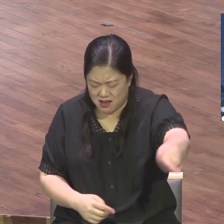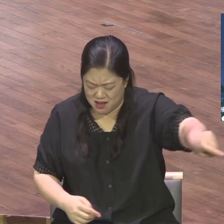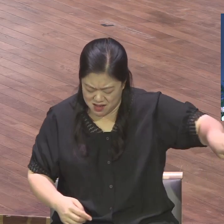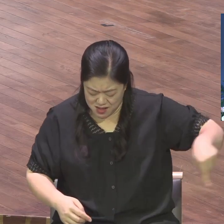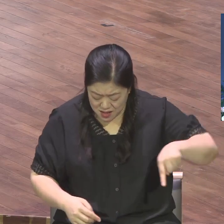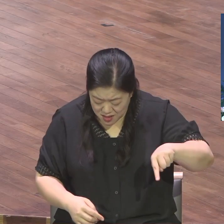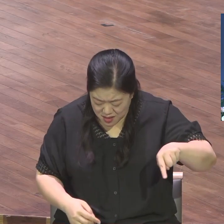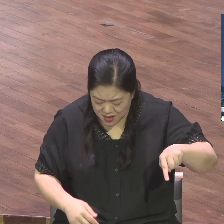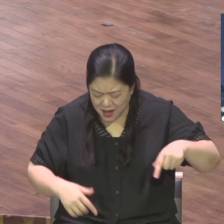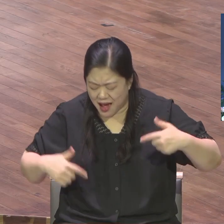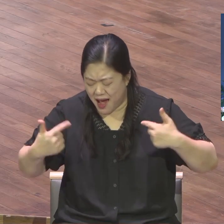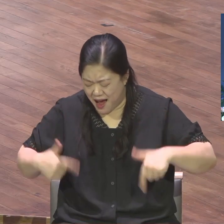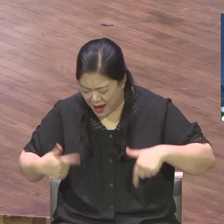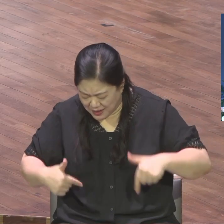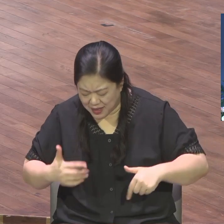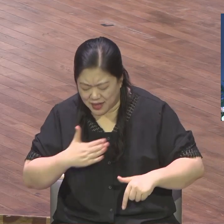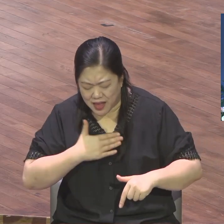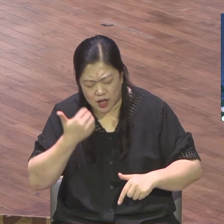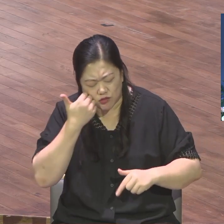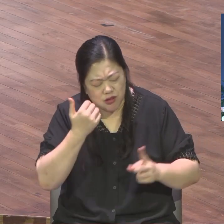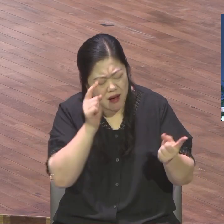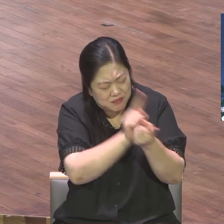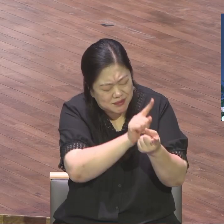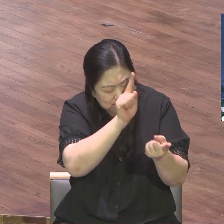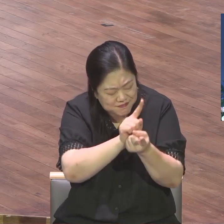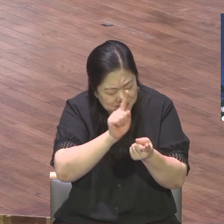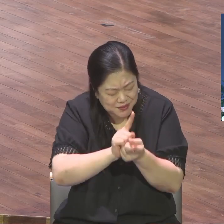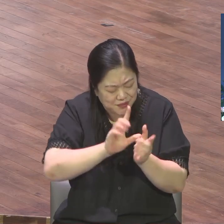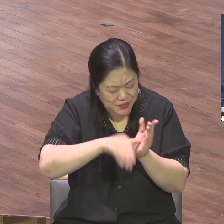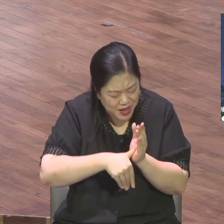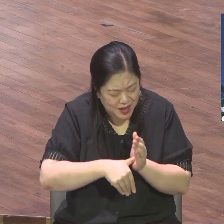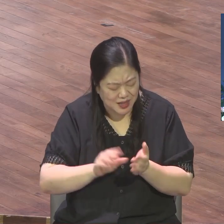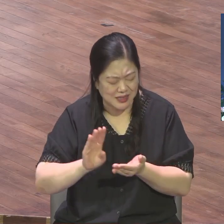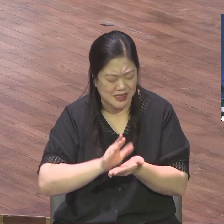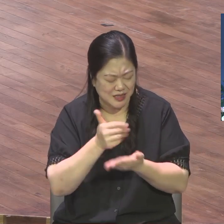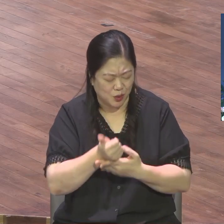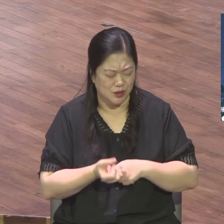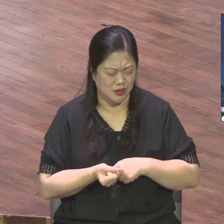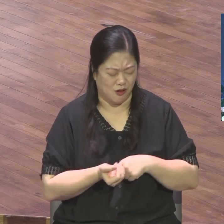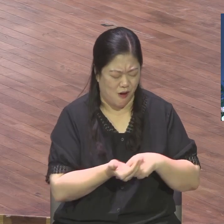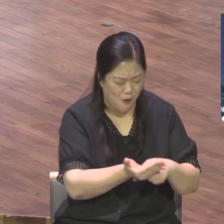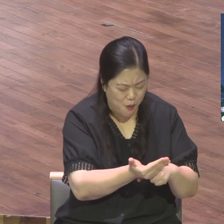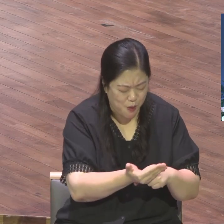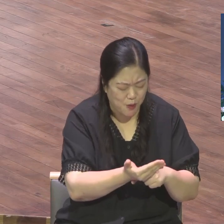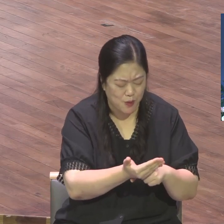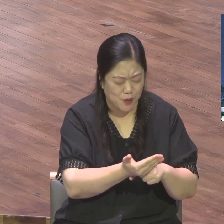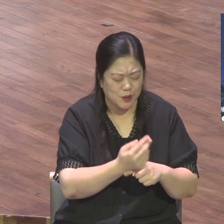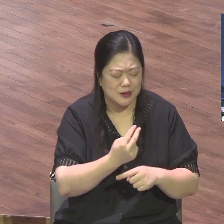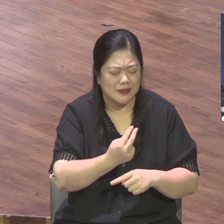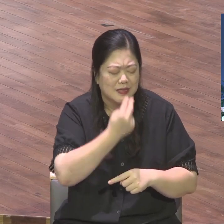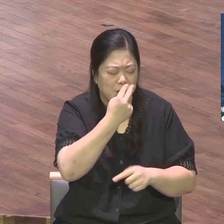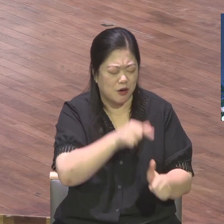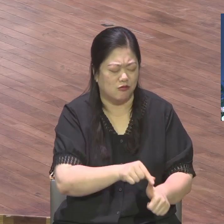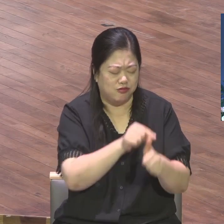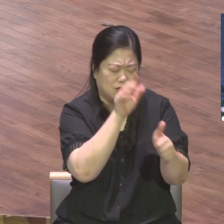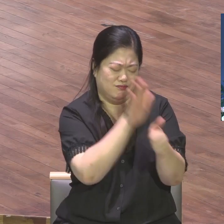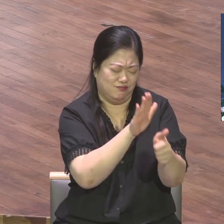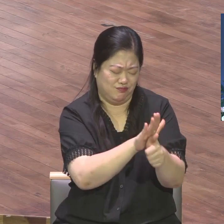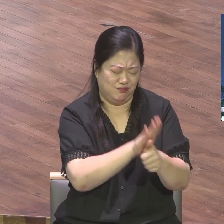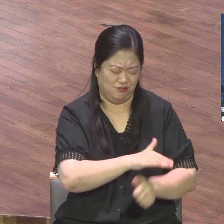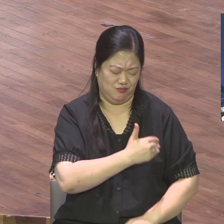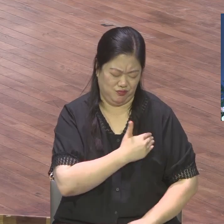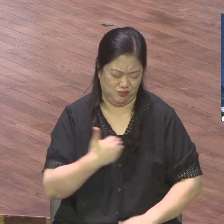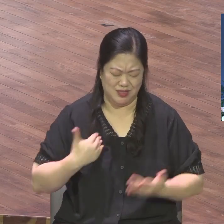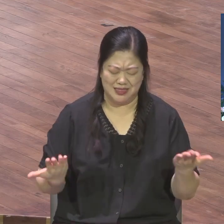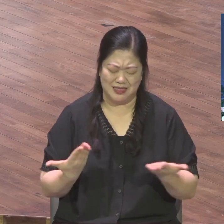주의했는데 하루에 만나는 일주일에 만나는 그 많은 영혼들에게 생명줄 던질 수 있는 하나님의 사람들을 되게 하여